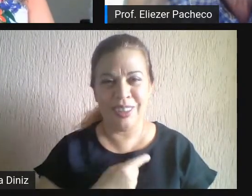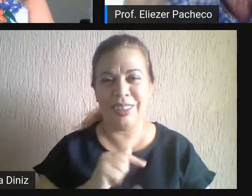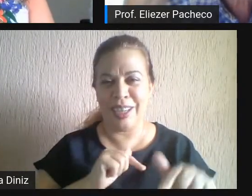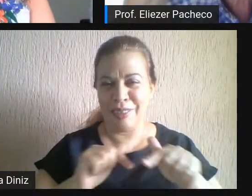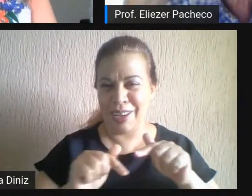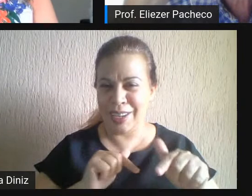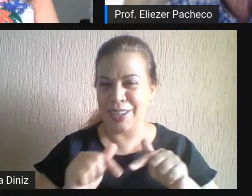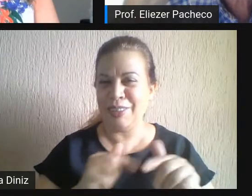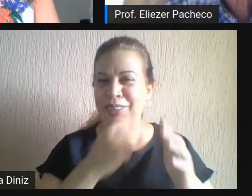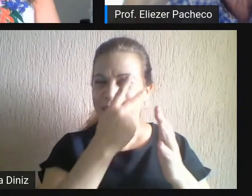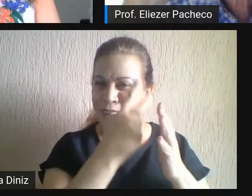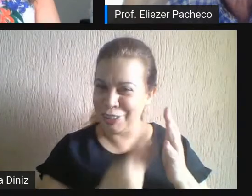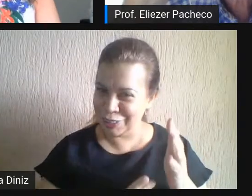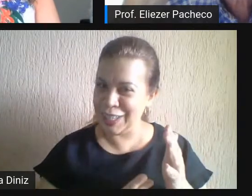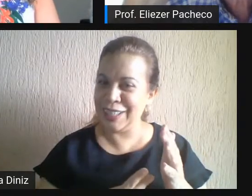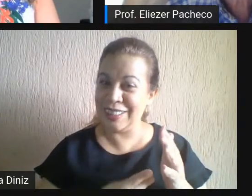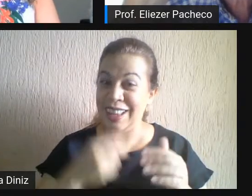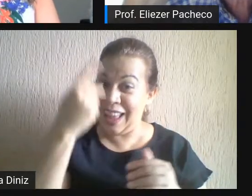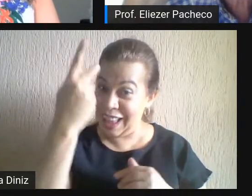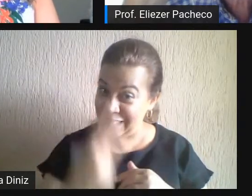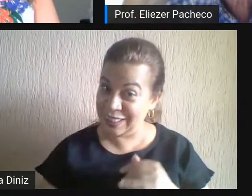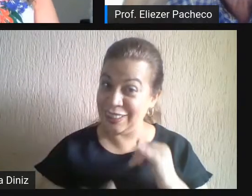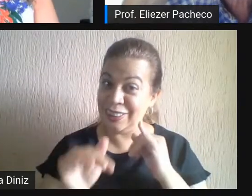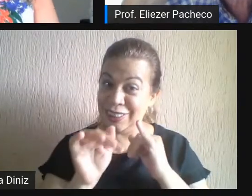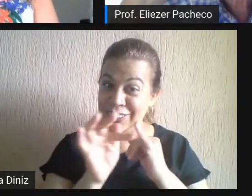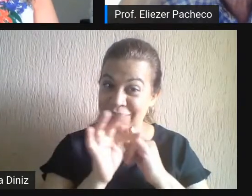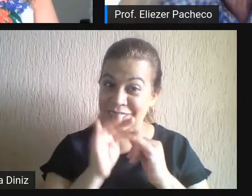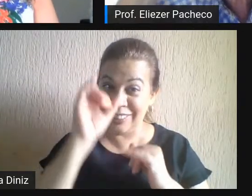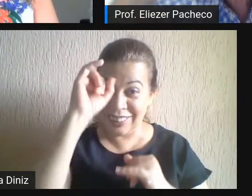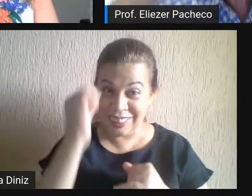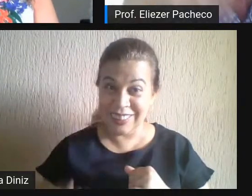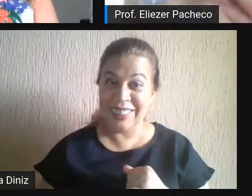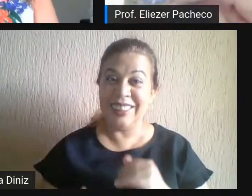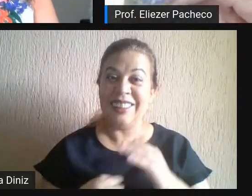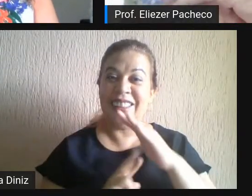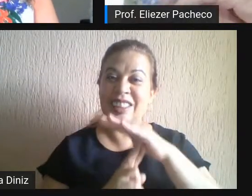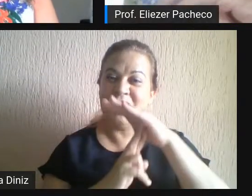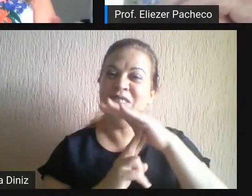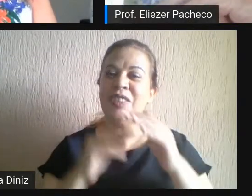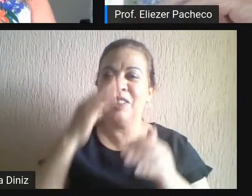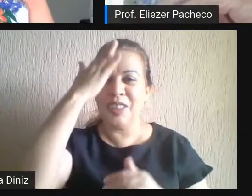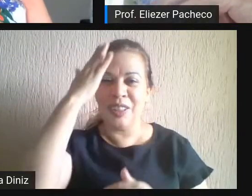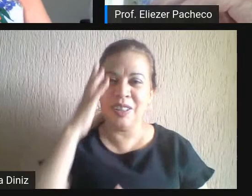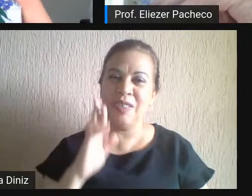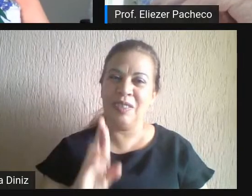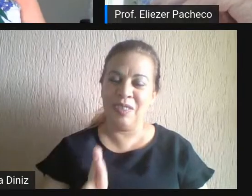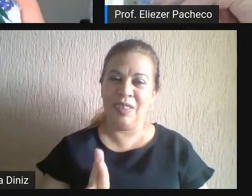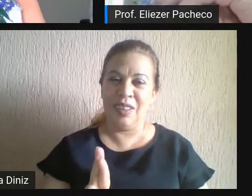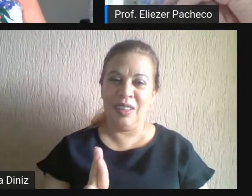lembrei quando o senhor falou que era a nossa reitora na época, a professora Ruth Salles,